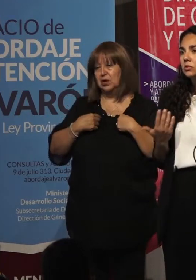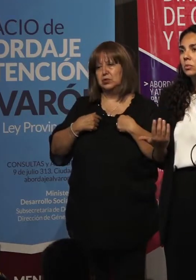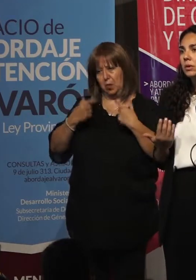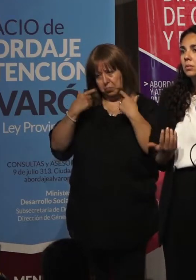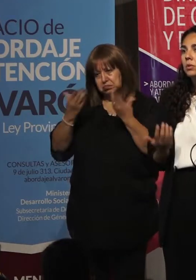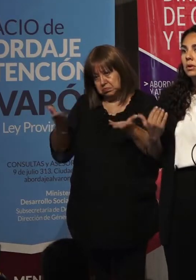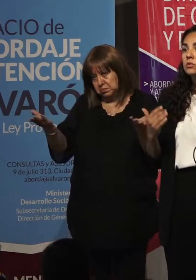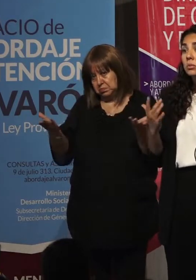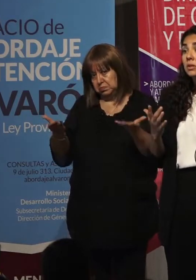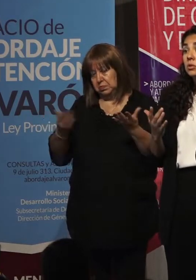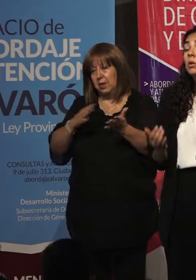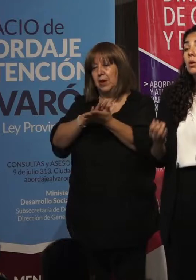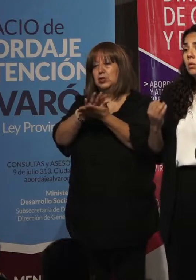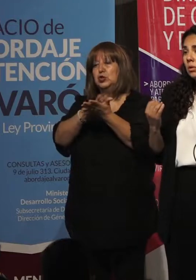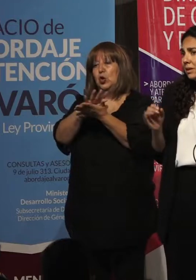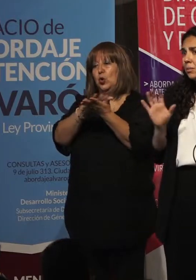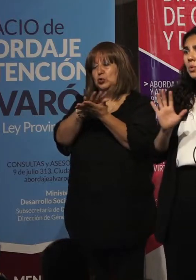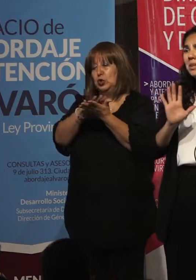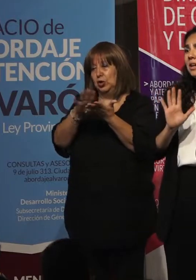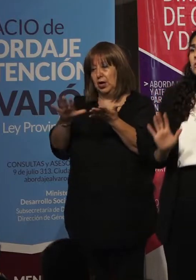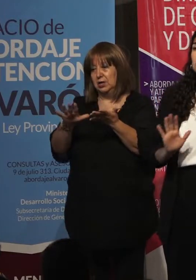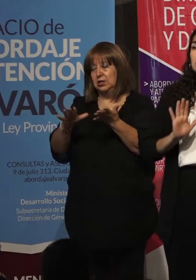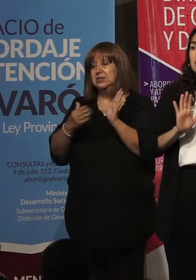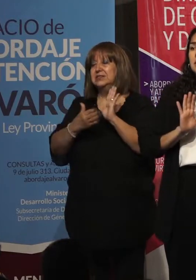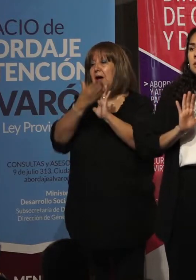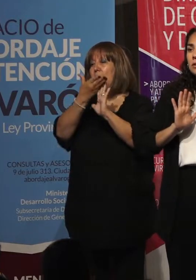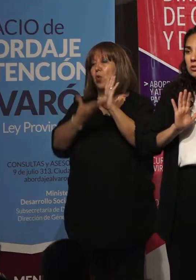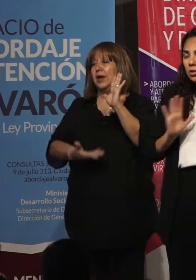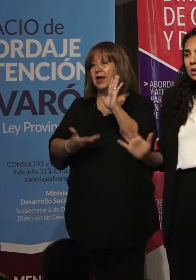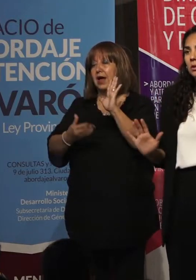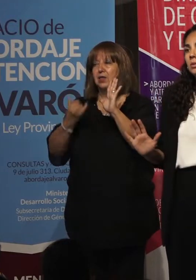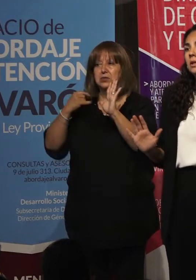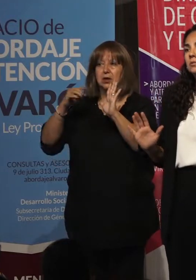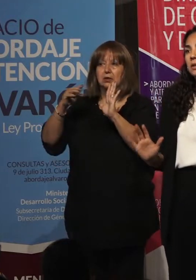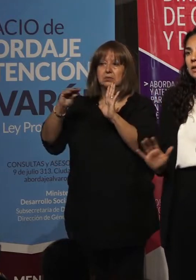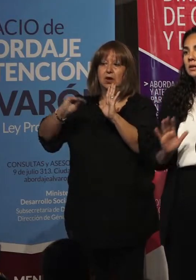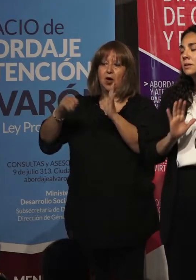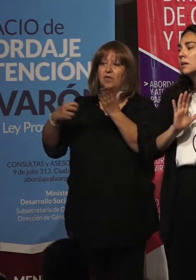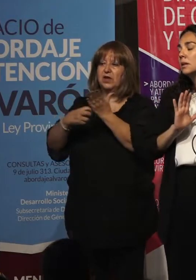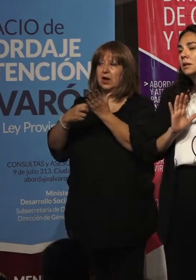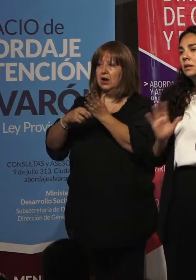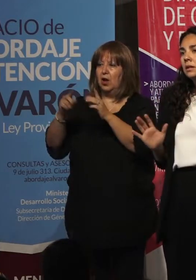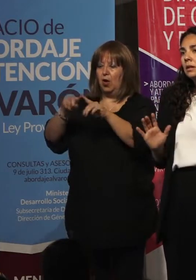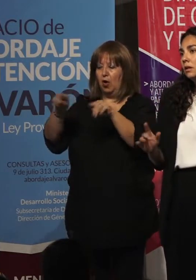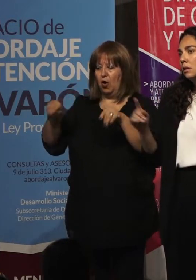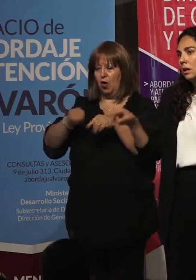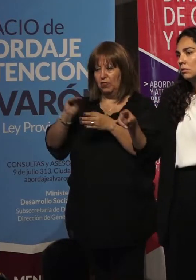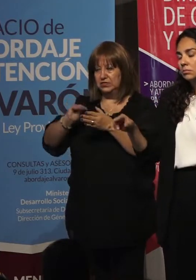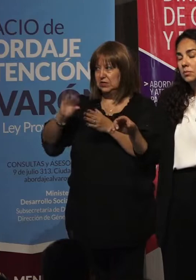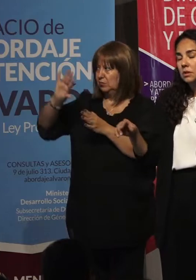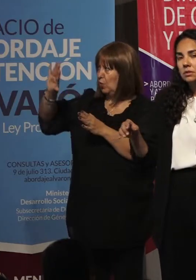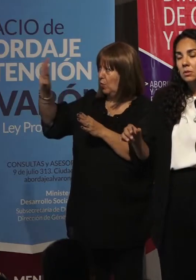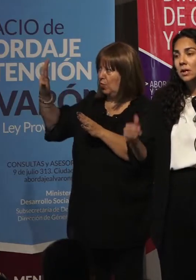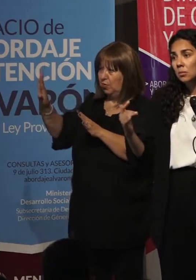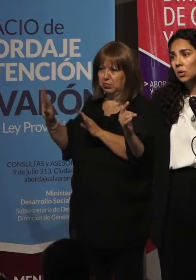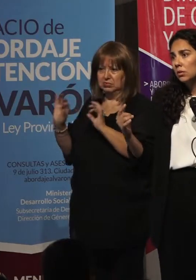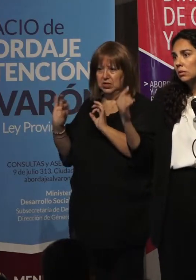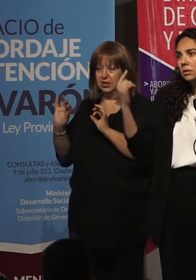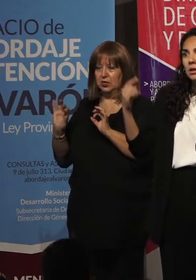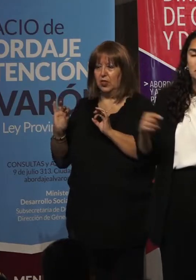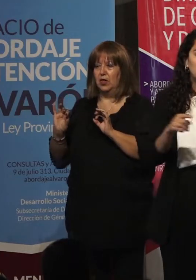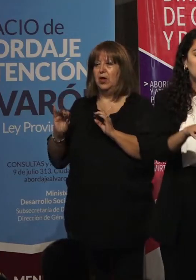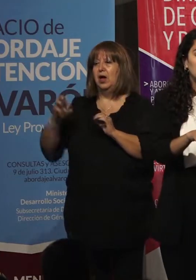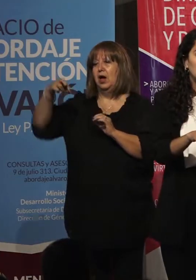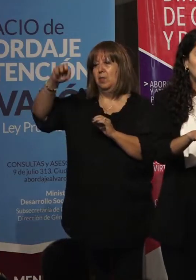a disposición para poder resolver eso. Están publicados en todas las unidades fiscales y si van al